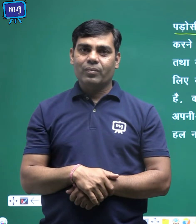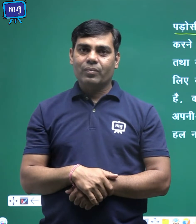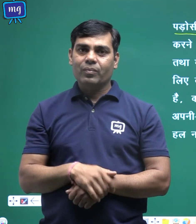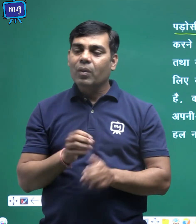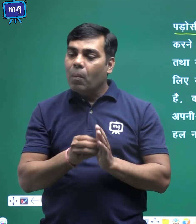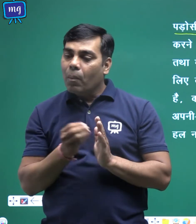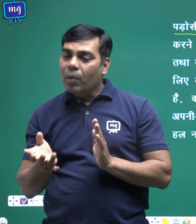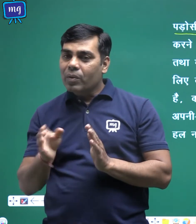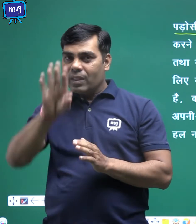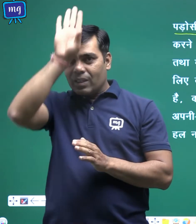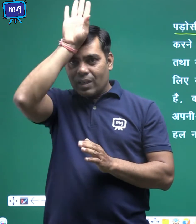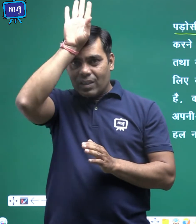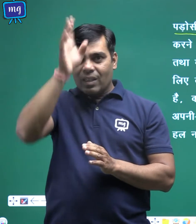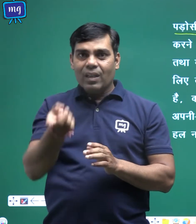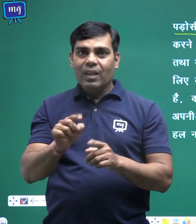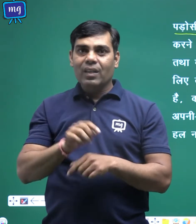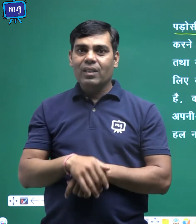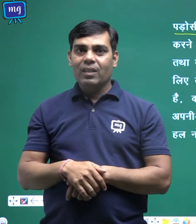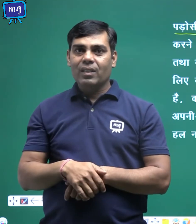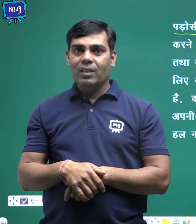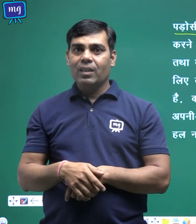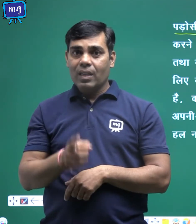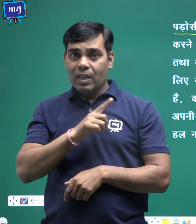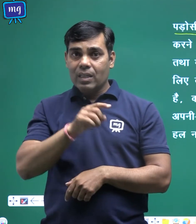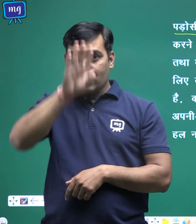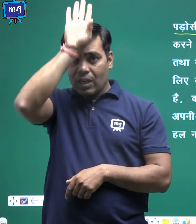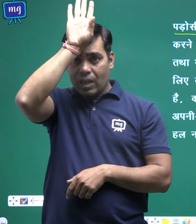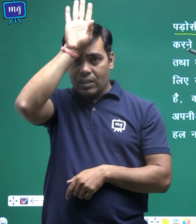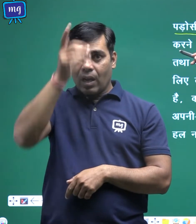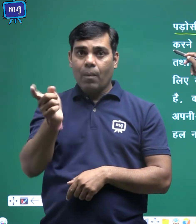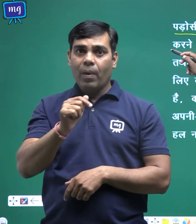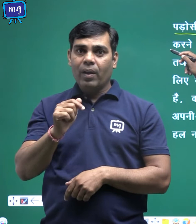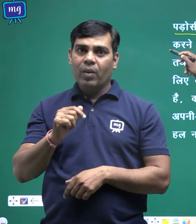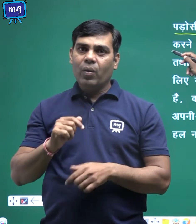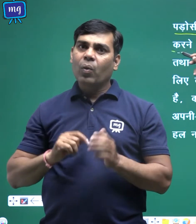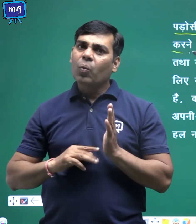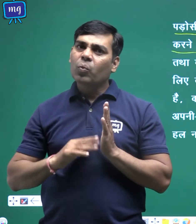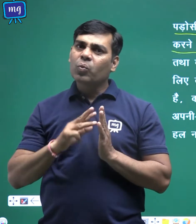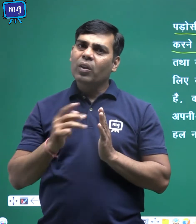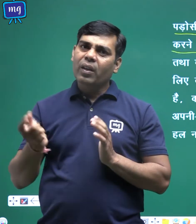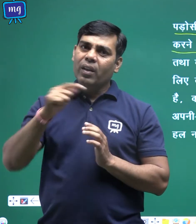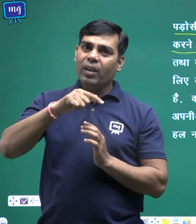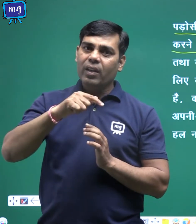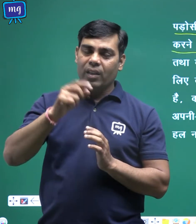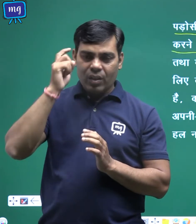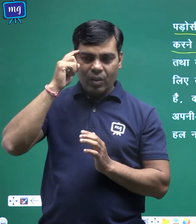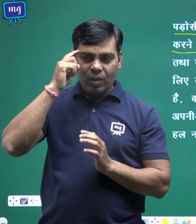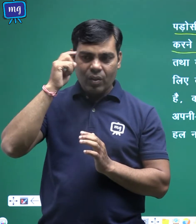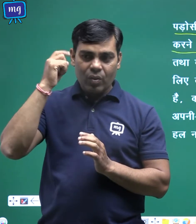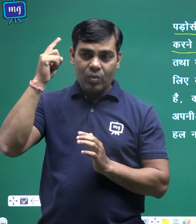पड़ोसी राजा ने इस राजा पर चढ़ाई करने की सोची।